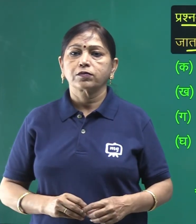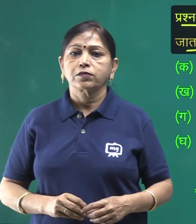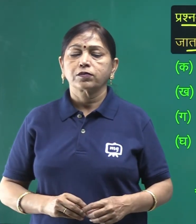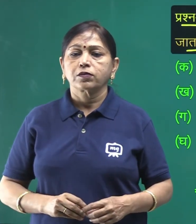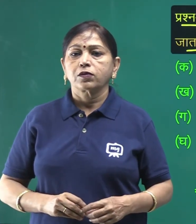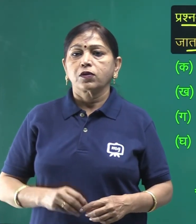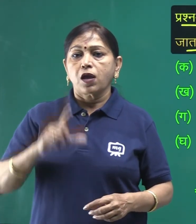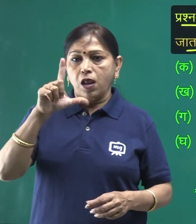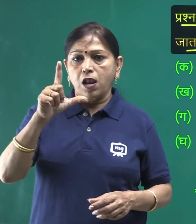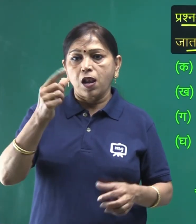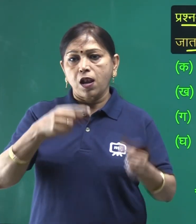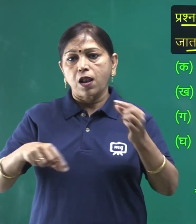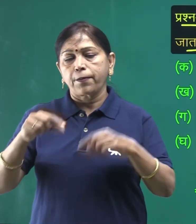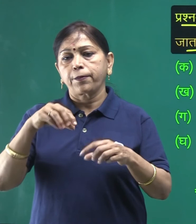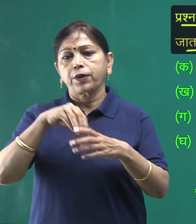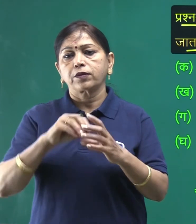प्रयोगशाला में।